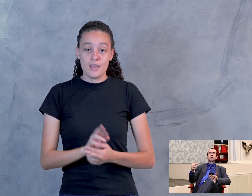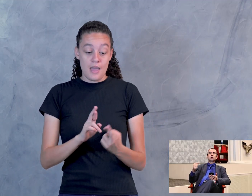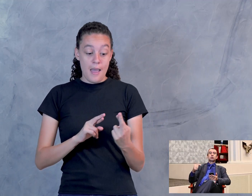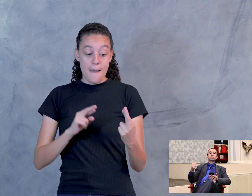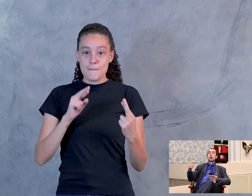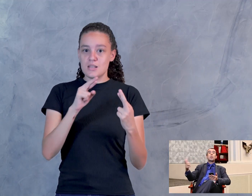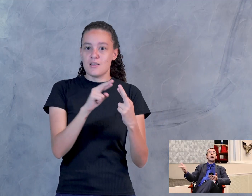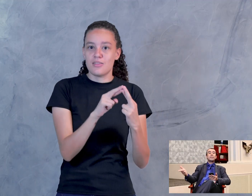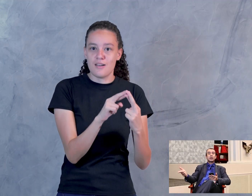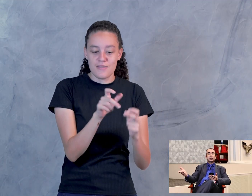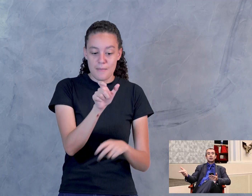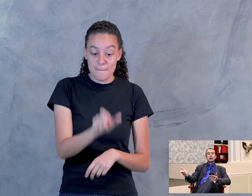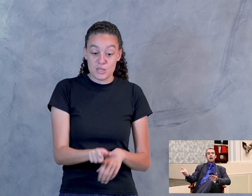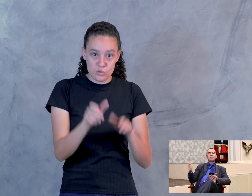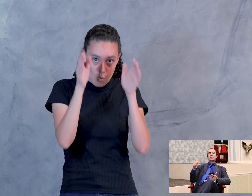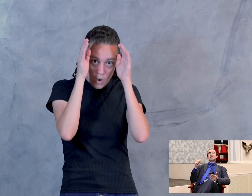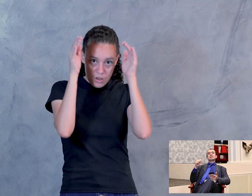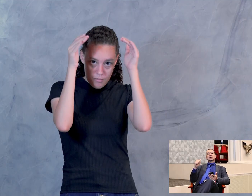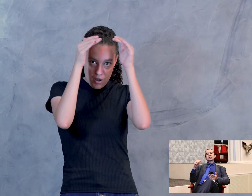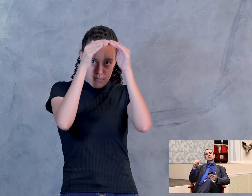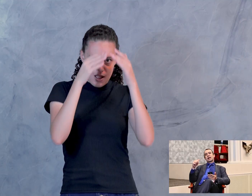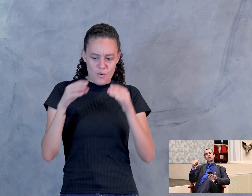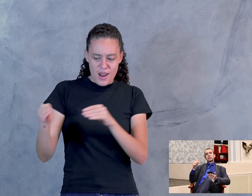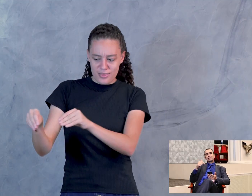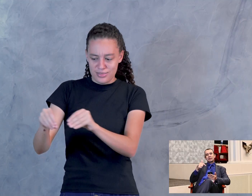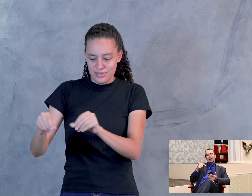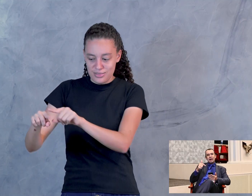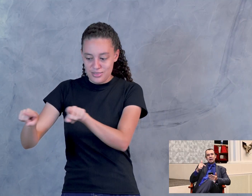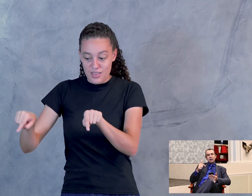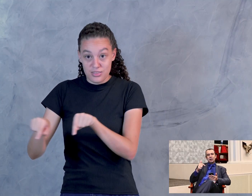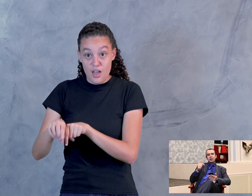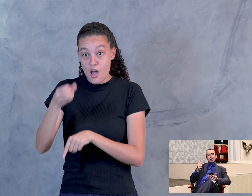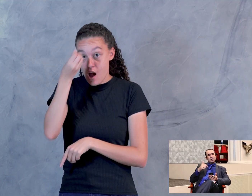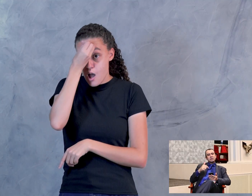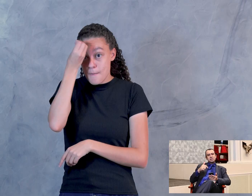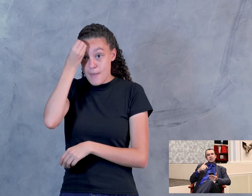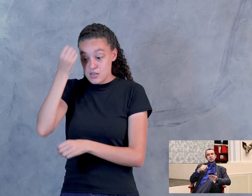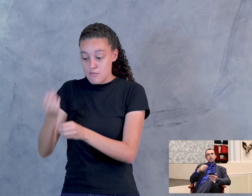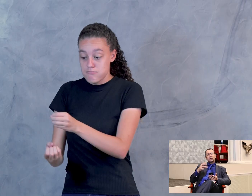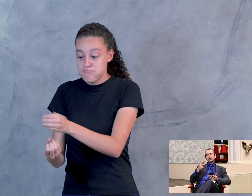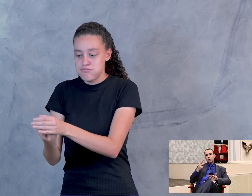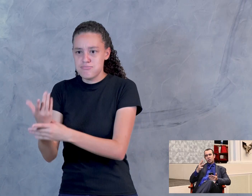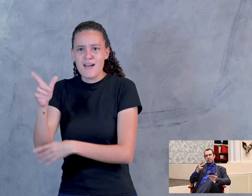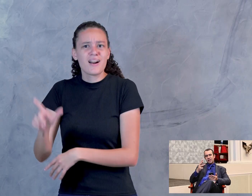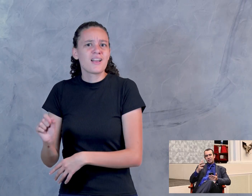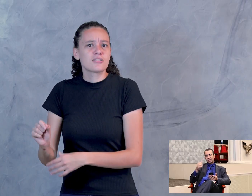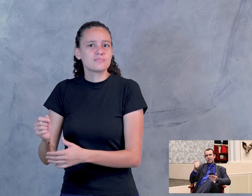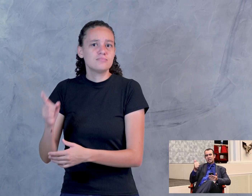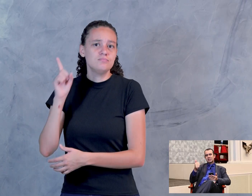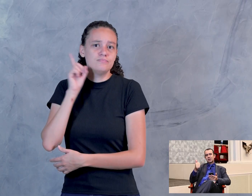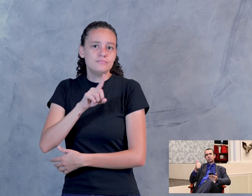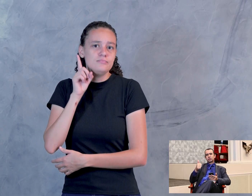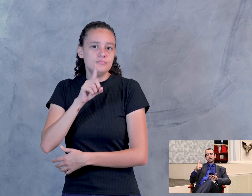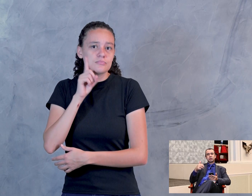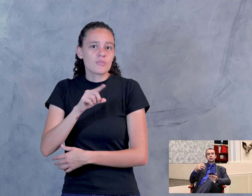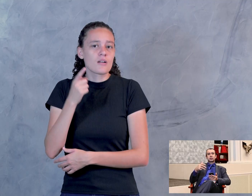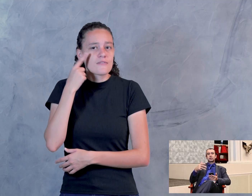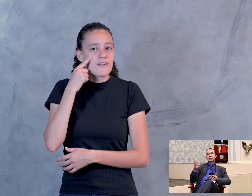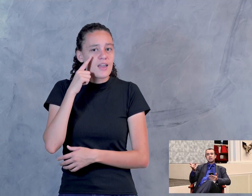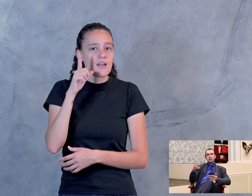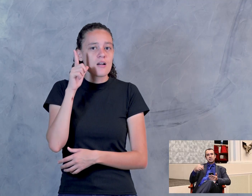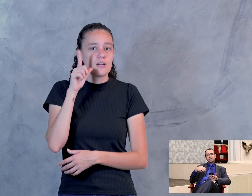representado no seu Papa. A besta que saiu da terra era os Estados Unidos. Observe essa nação